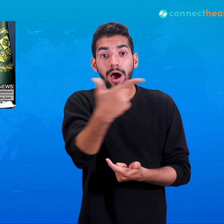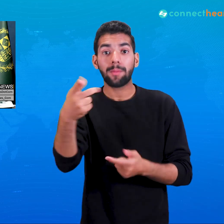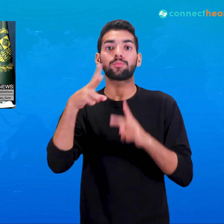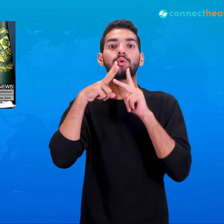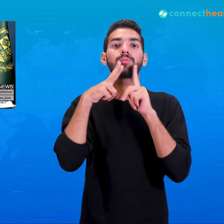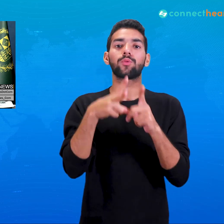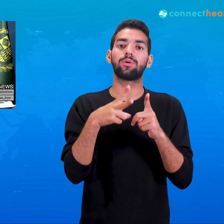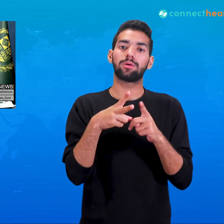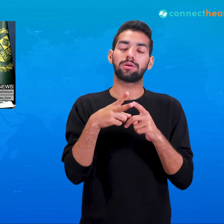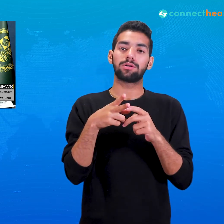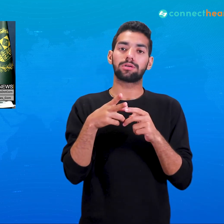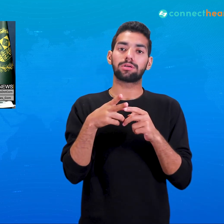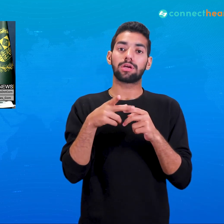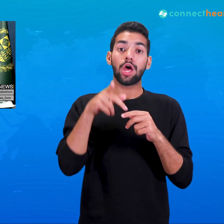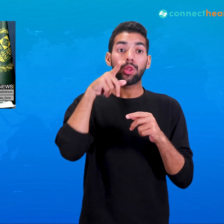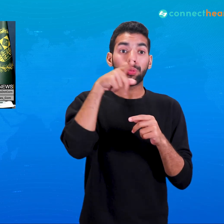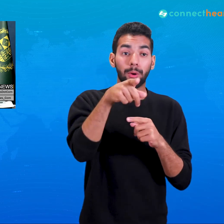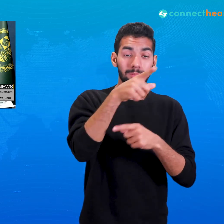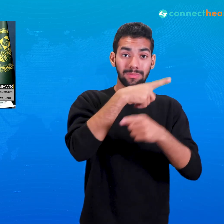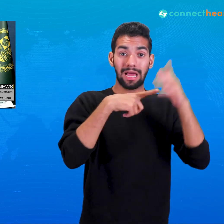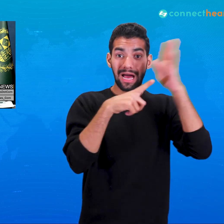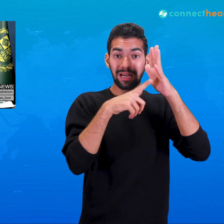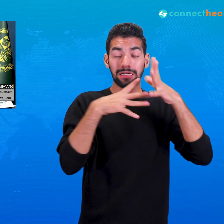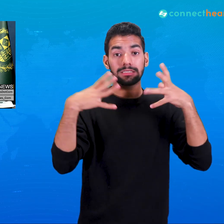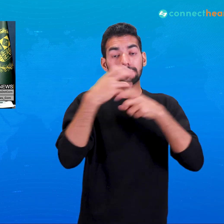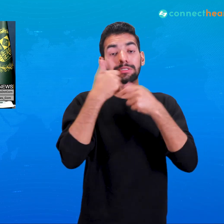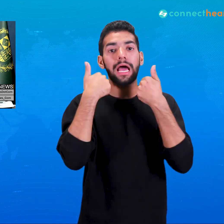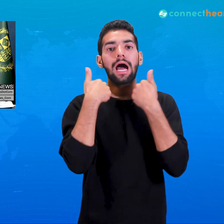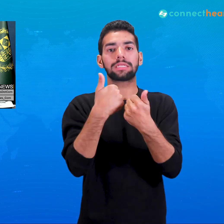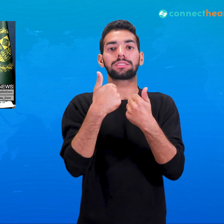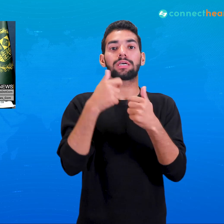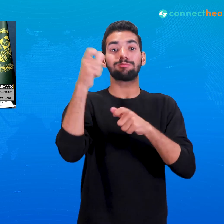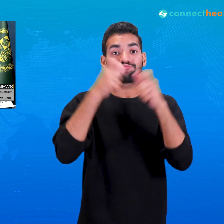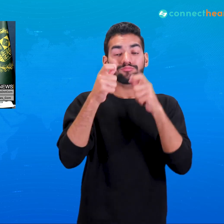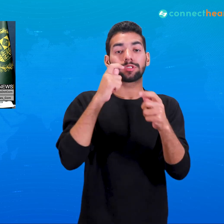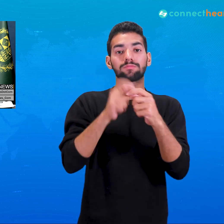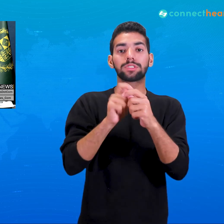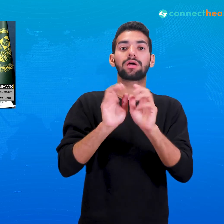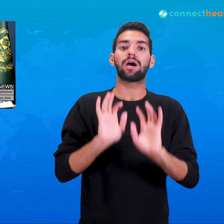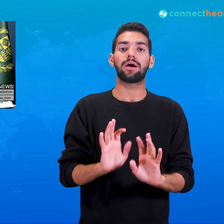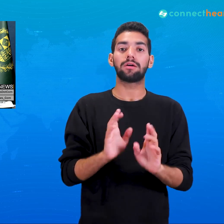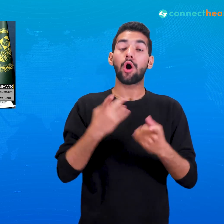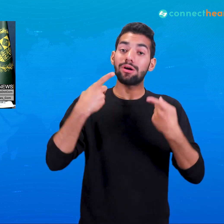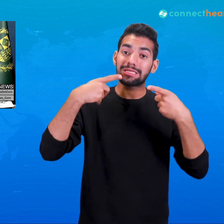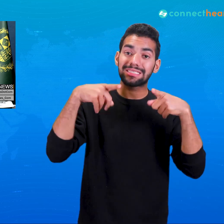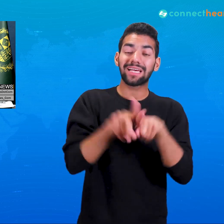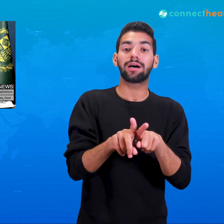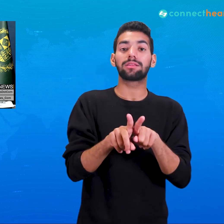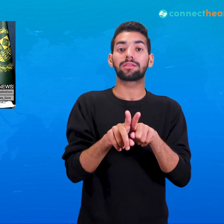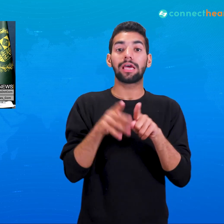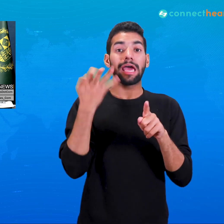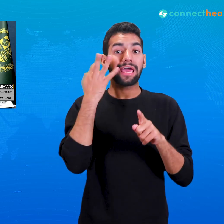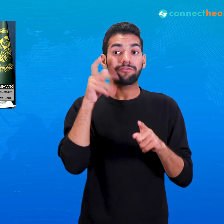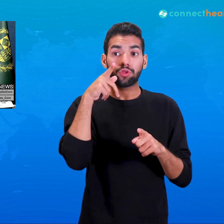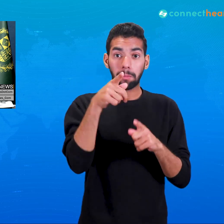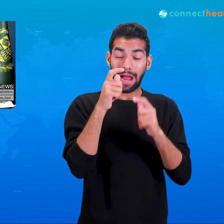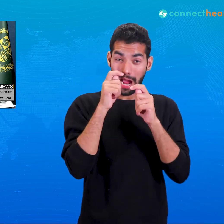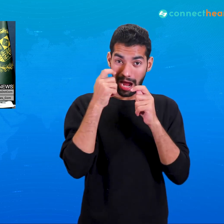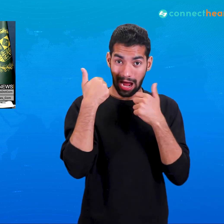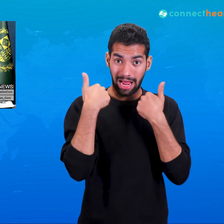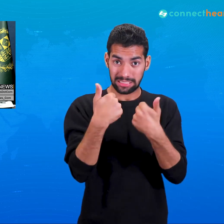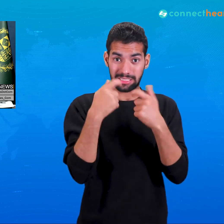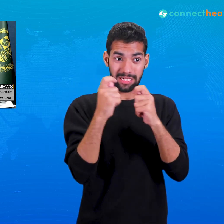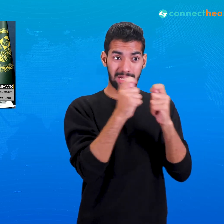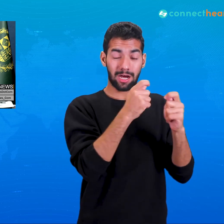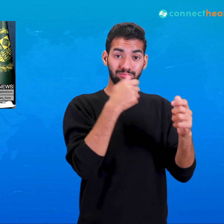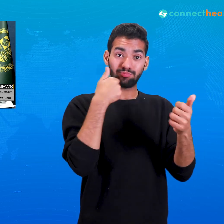عوام کو کہا کہ تمہیں اللہ نے سب سے عظیم قوم بنایا ہے، لیکن ساتھ کہہ دیا کہ تم اچھائی